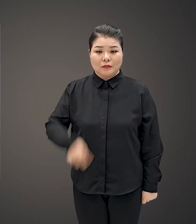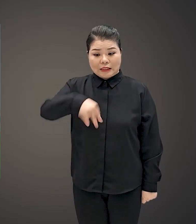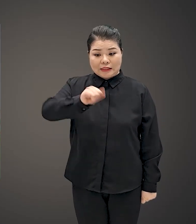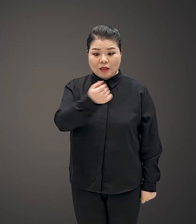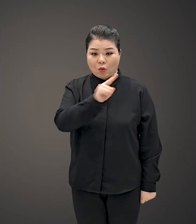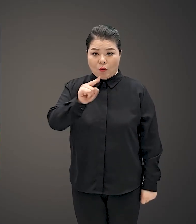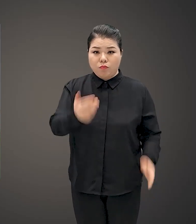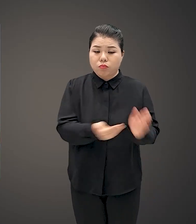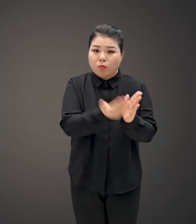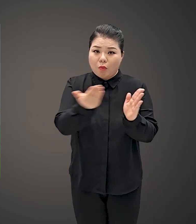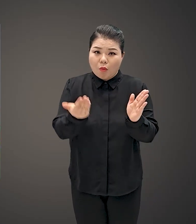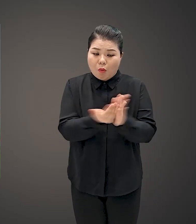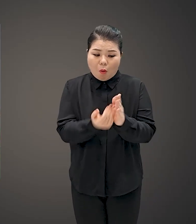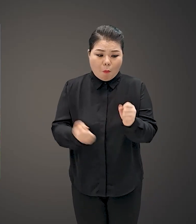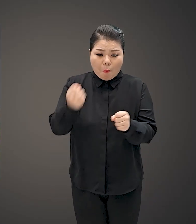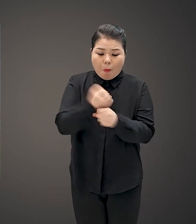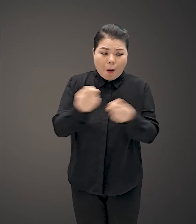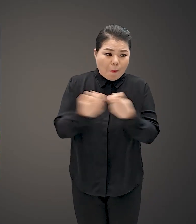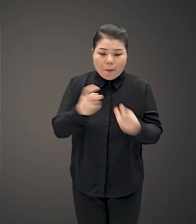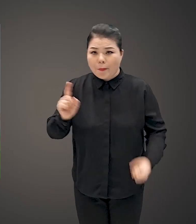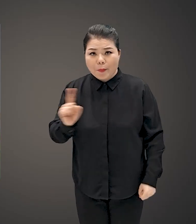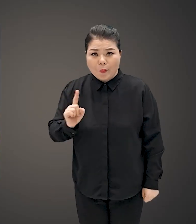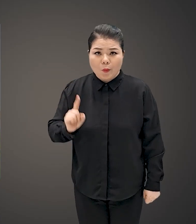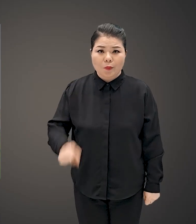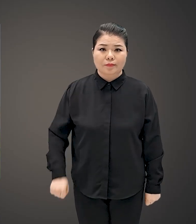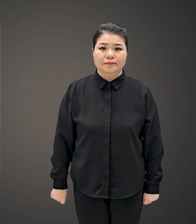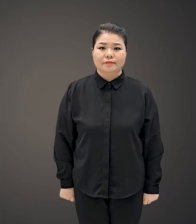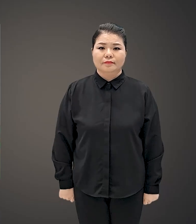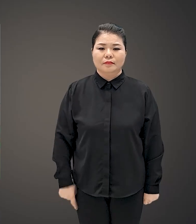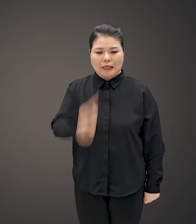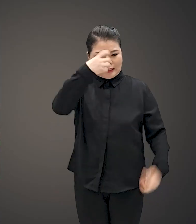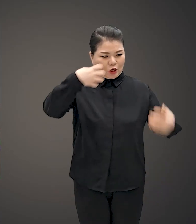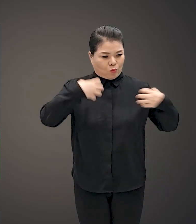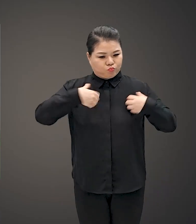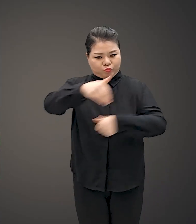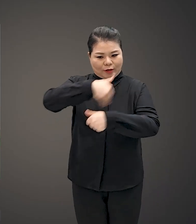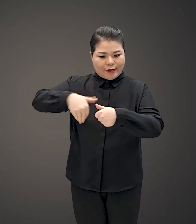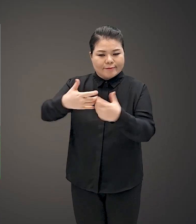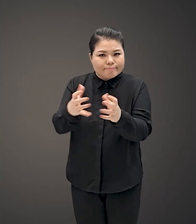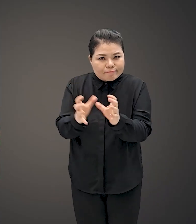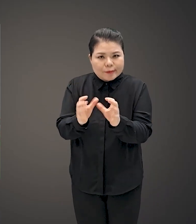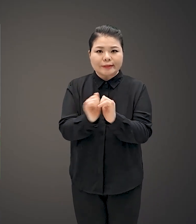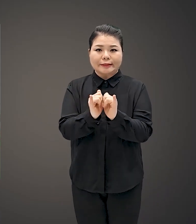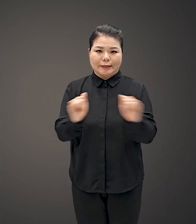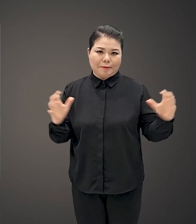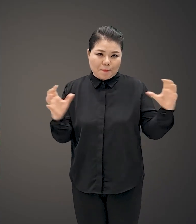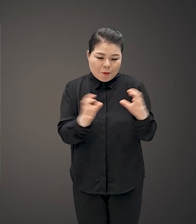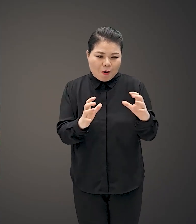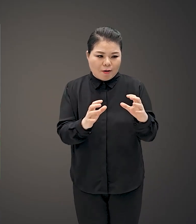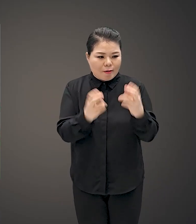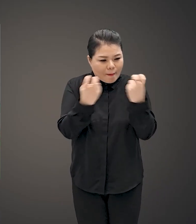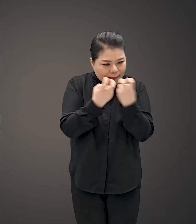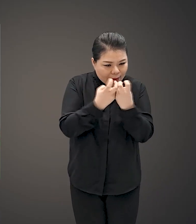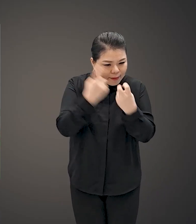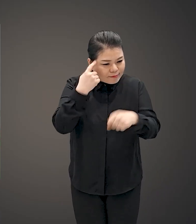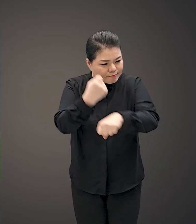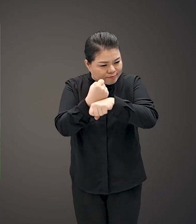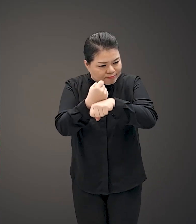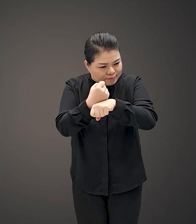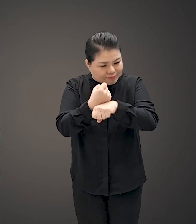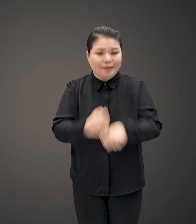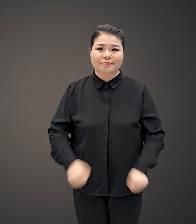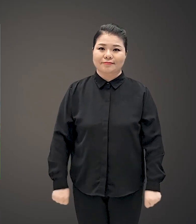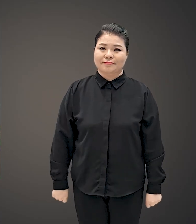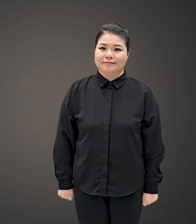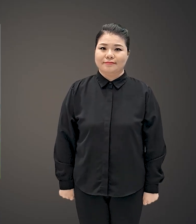어떻게 하면 시아오를 다시 살릴 수 있을까? 정부와 환경단체 사람들이 온갖 방법과 지혜를